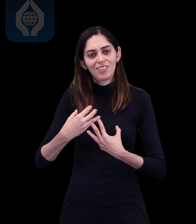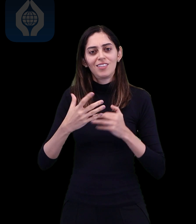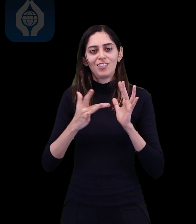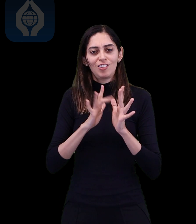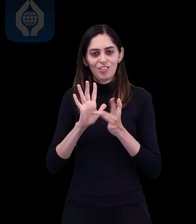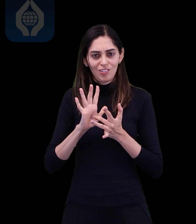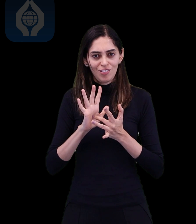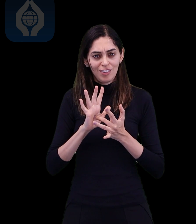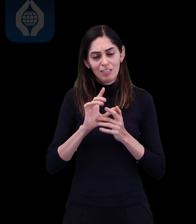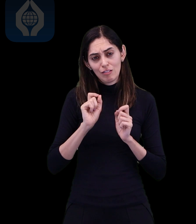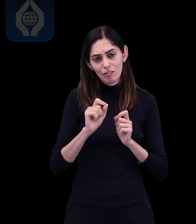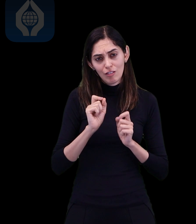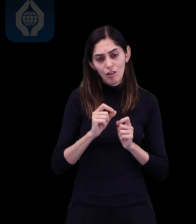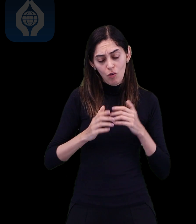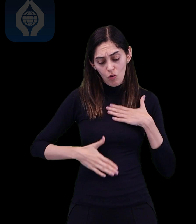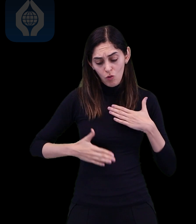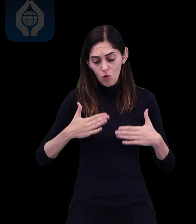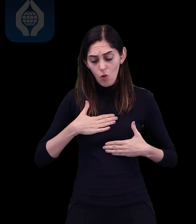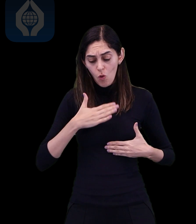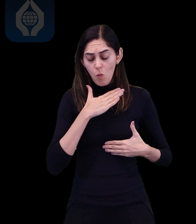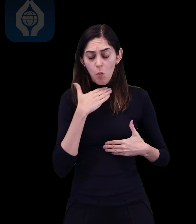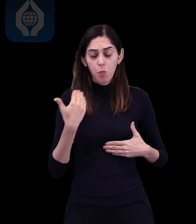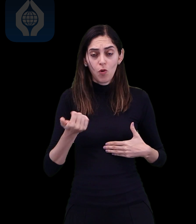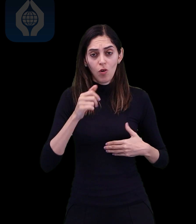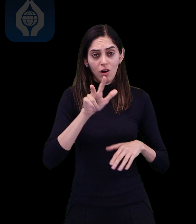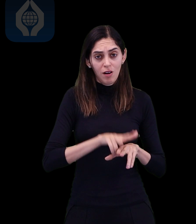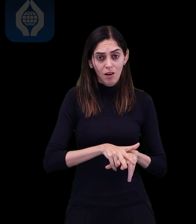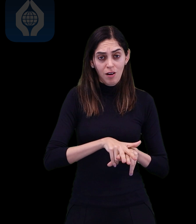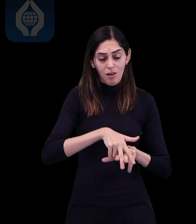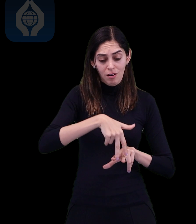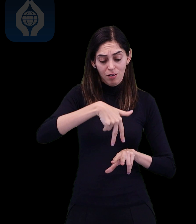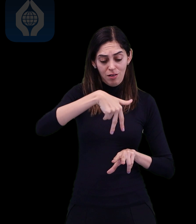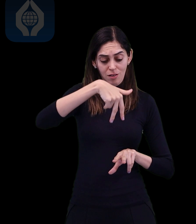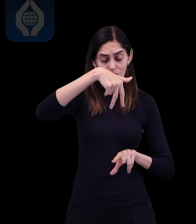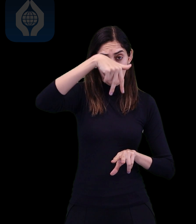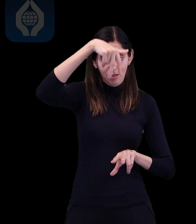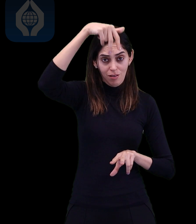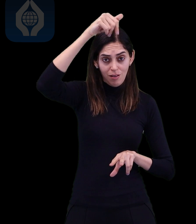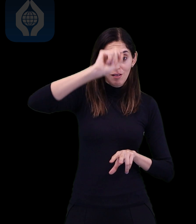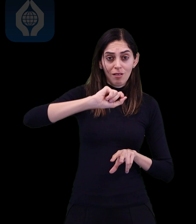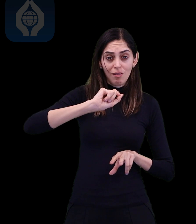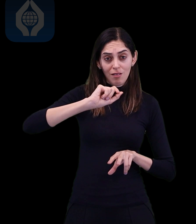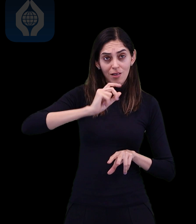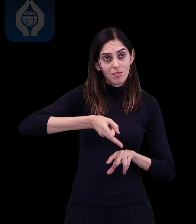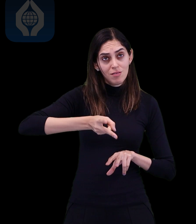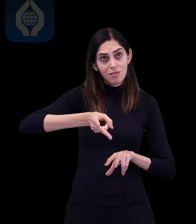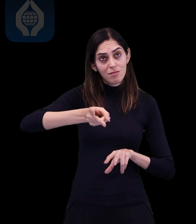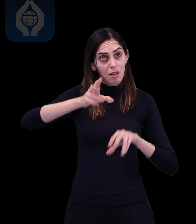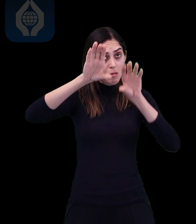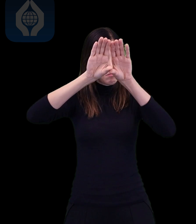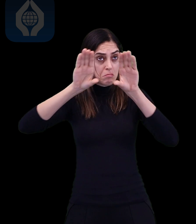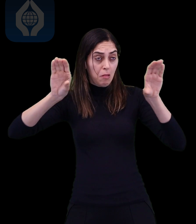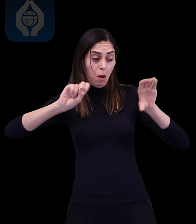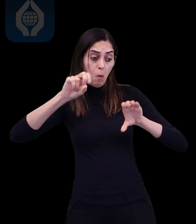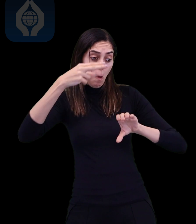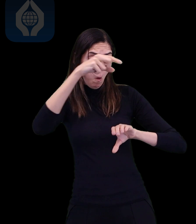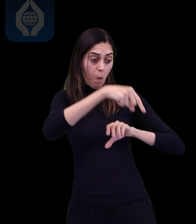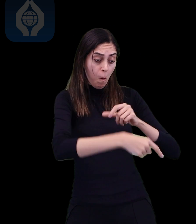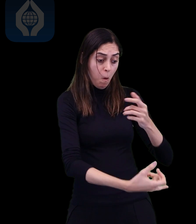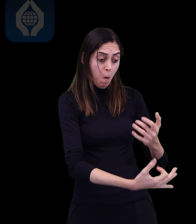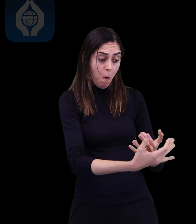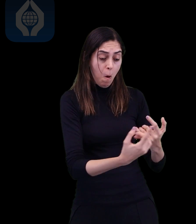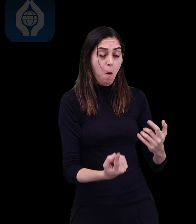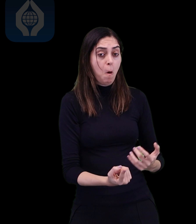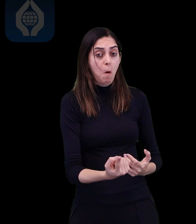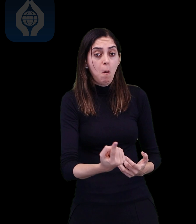vida continua depois que nossos corpos morrem. Nós viveremos para sempre no céu ou no lugar do